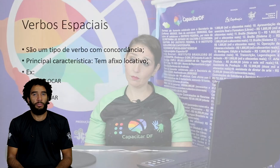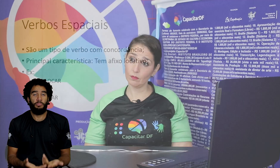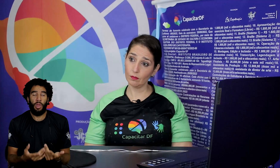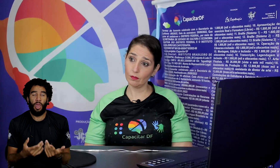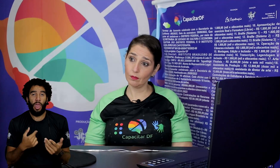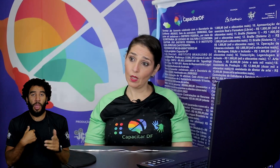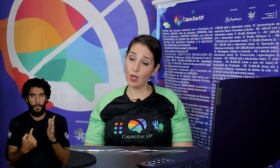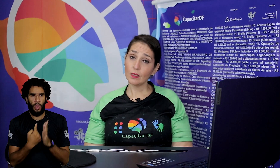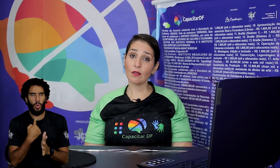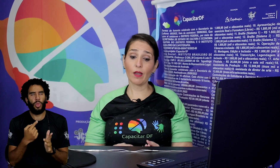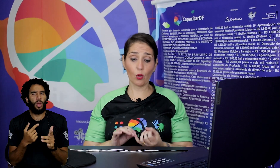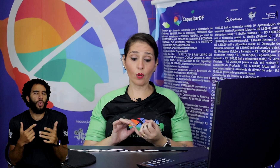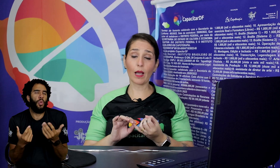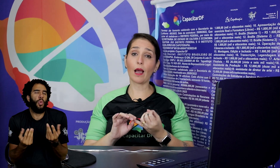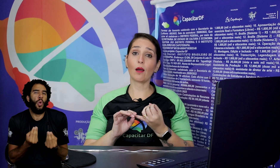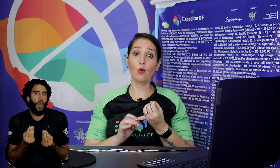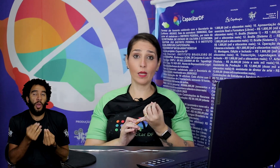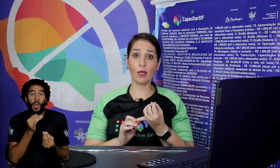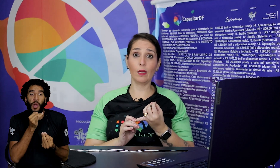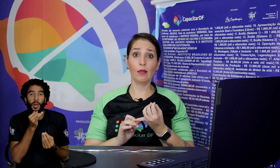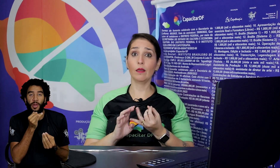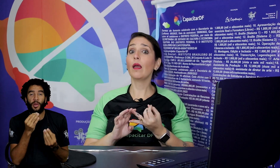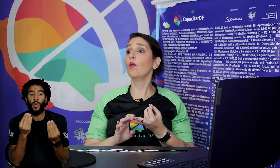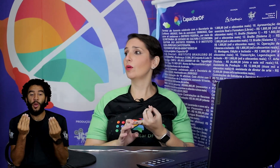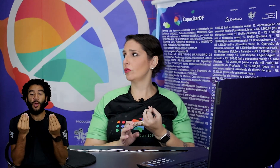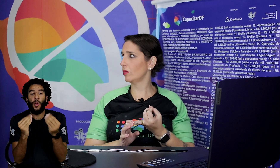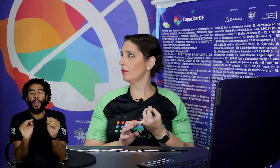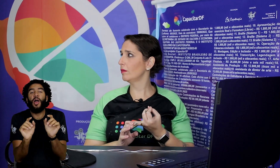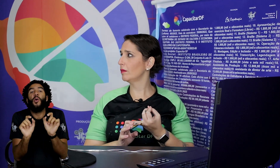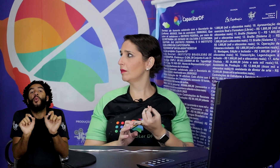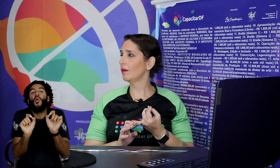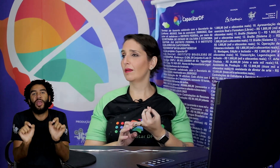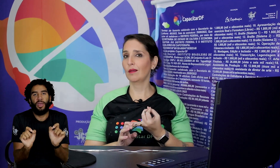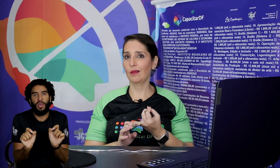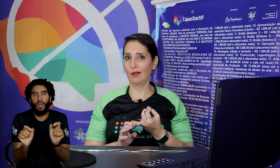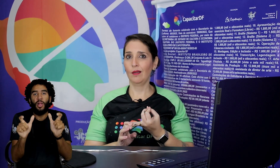depende. Você vai colocar o quê e aonde?